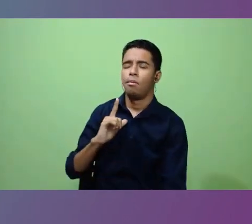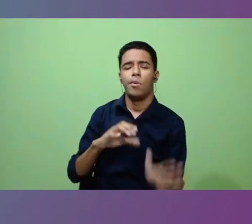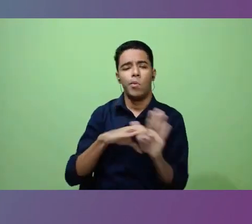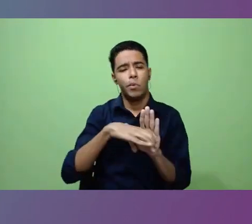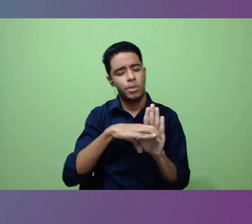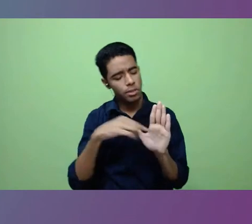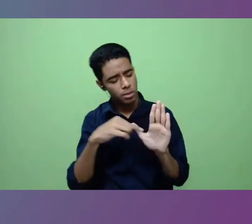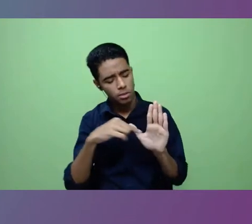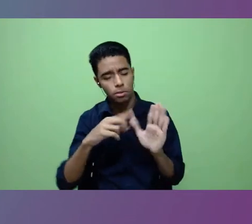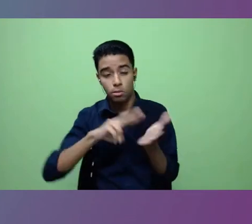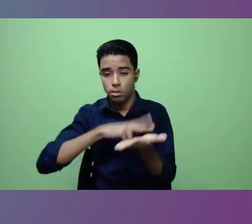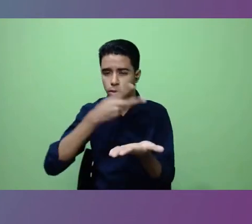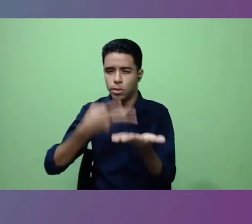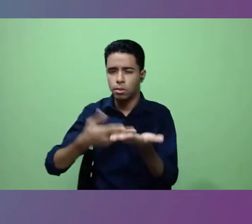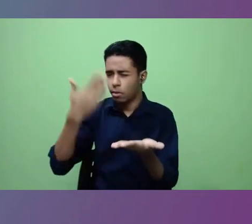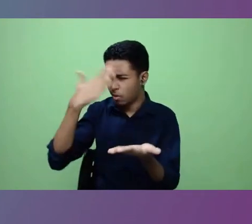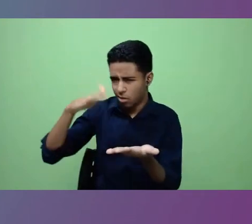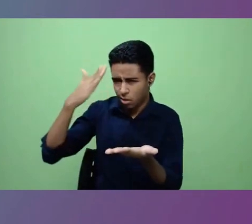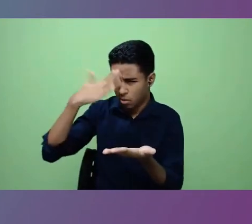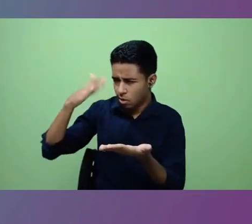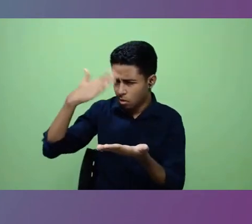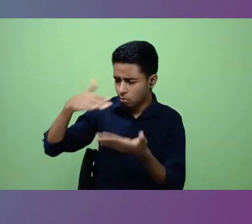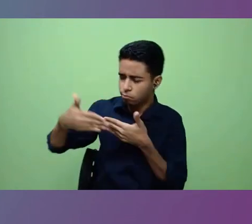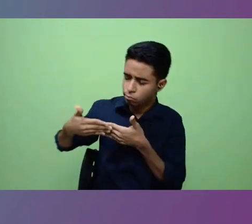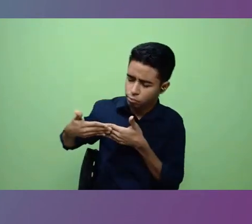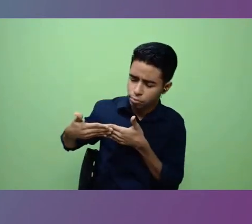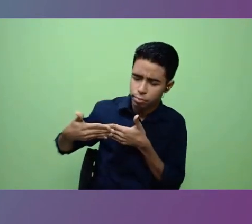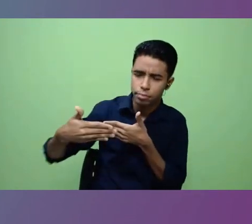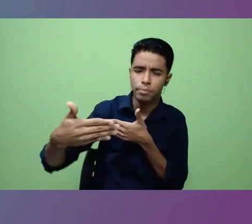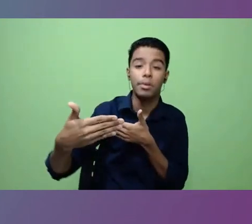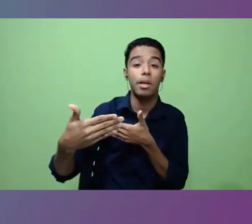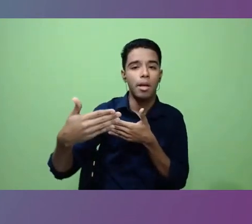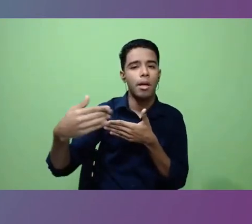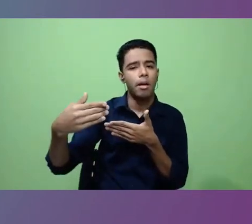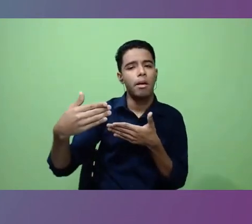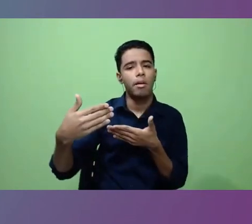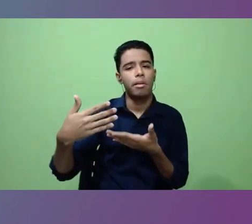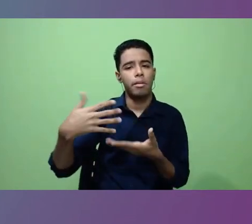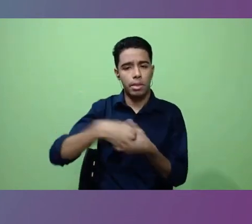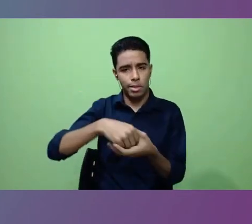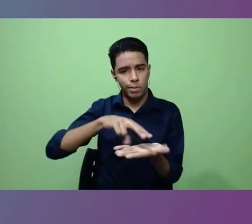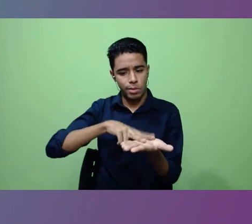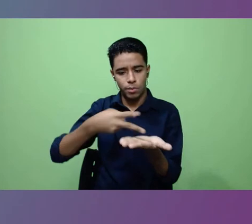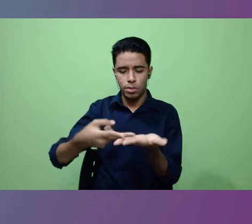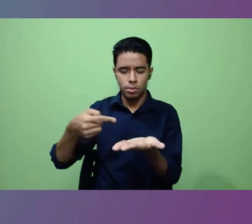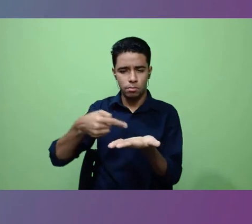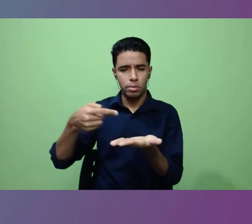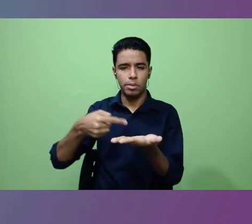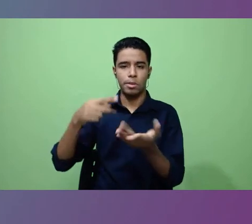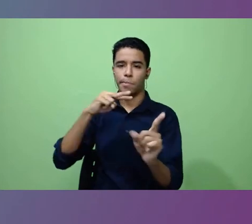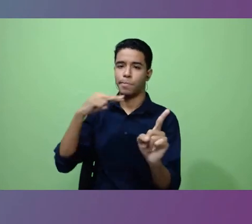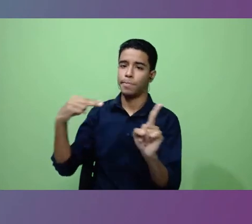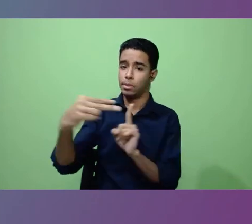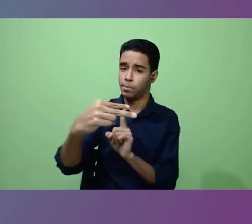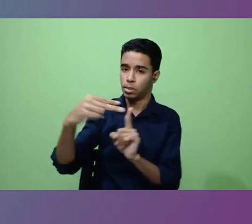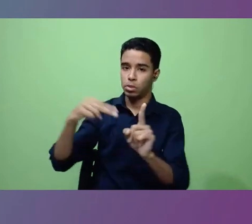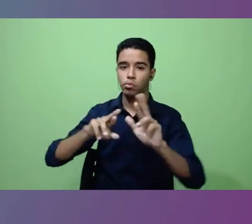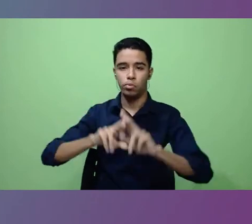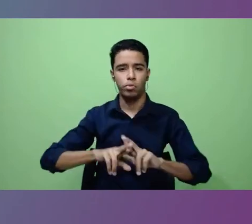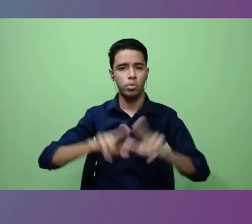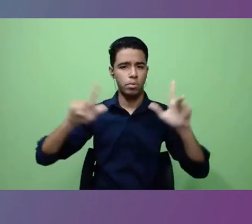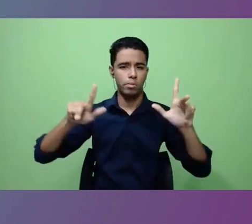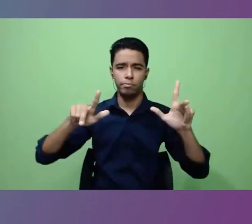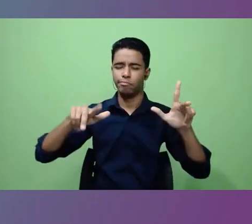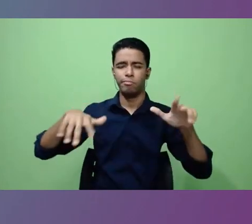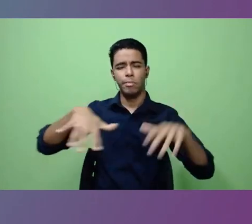nós passamos a idealizar essa tradução de uma outra forma que não a forma convencional com que